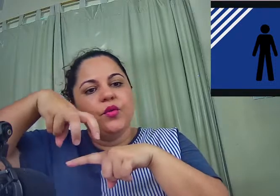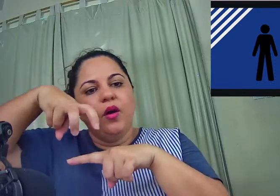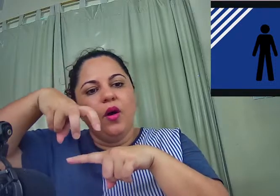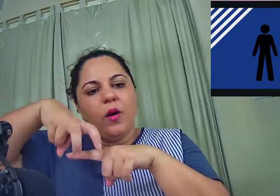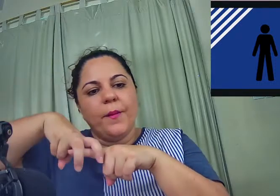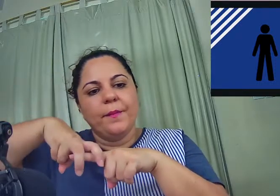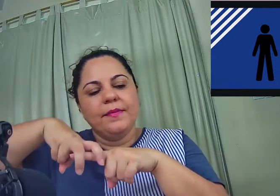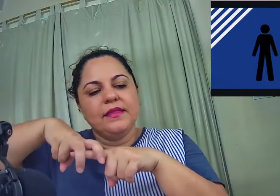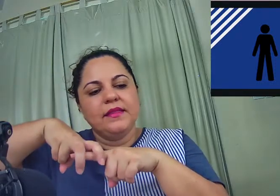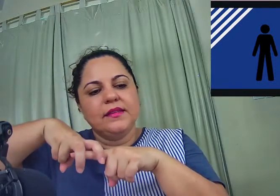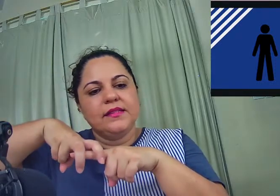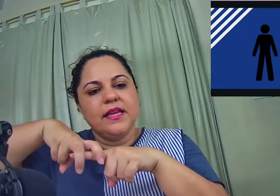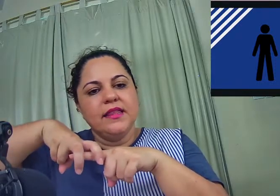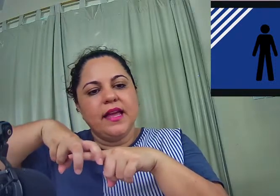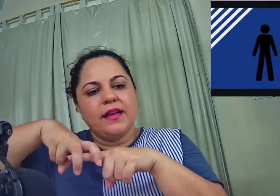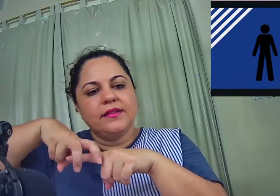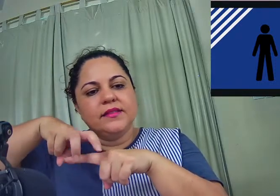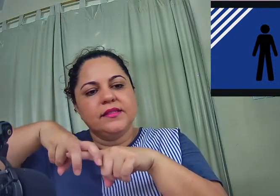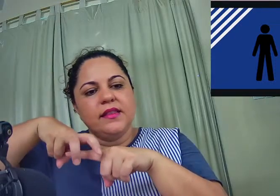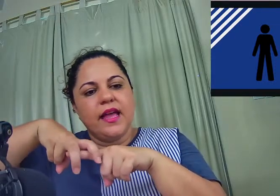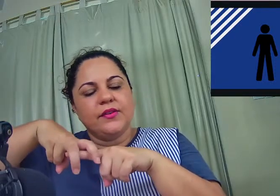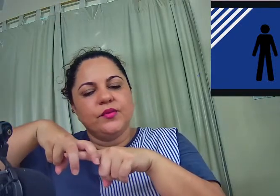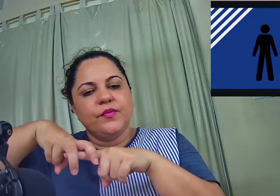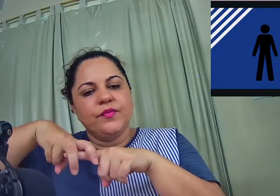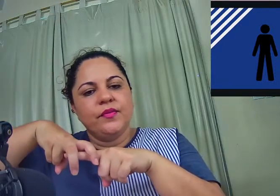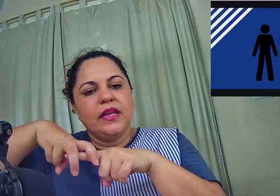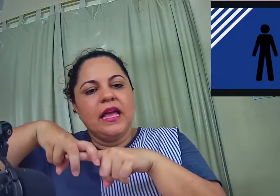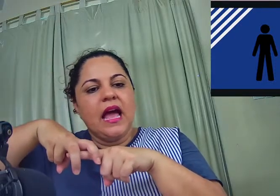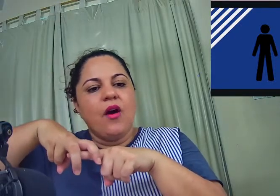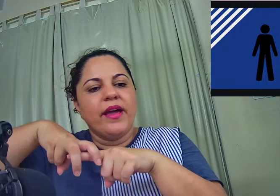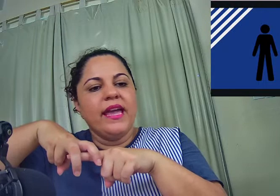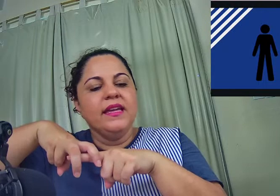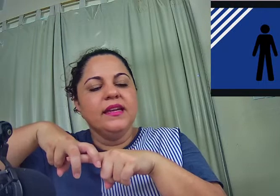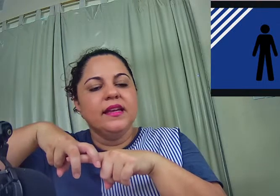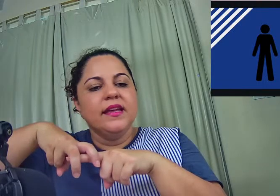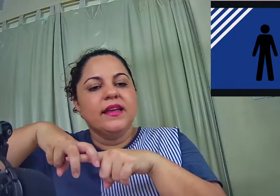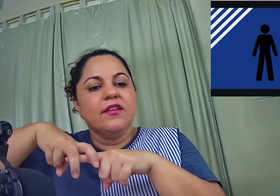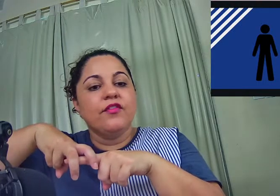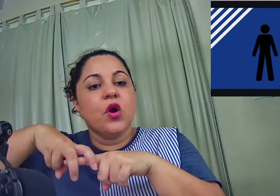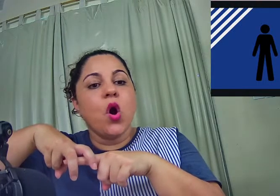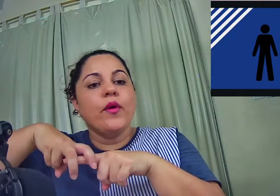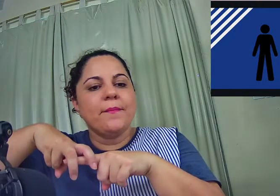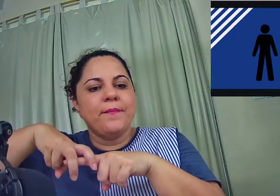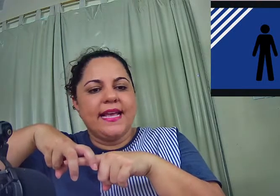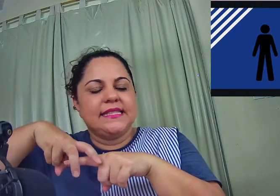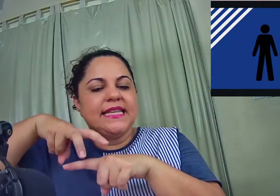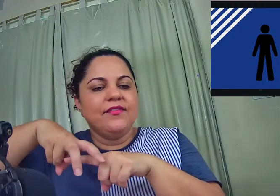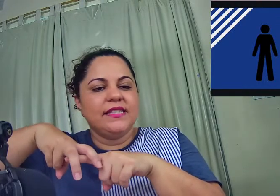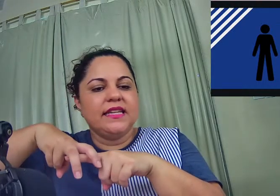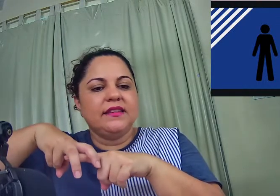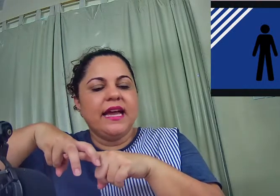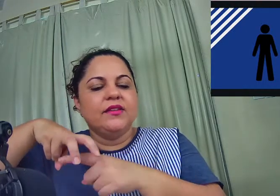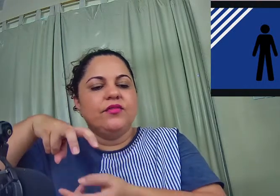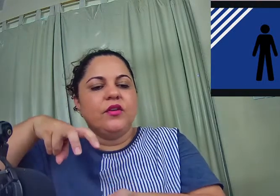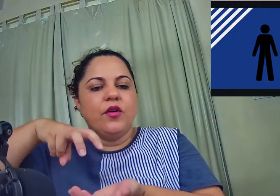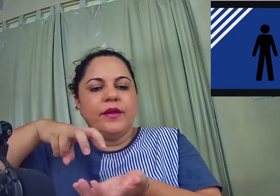ó. Sentar, sentado. Alguém que ficou em pé, estava sentado e ficou em